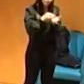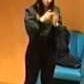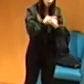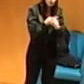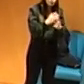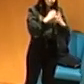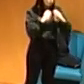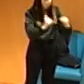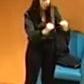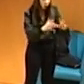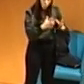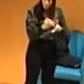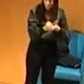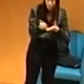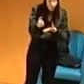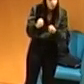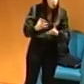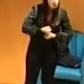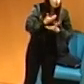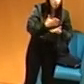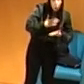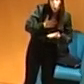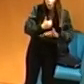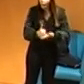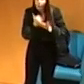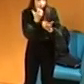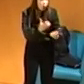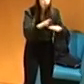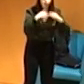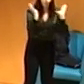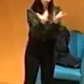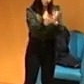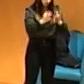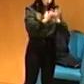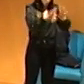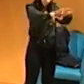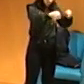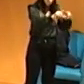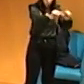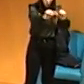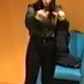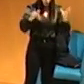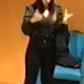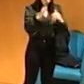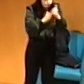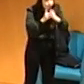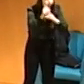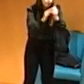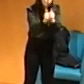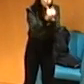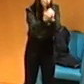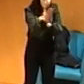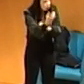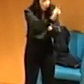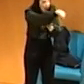seule, demander de l'aide, exprimer ses peurs. Nous étions une équipe autour d'elle à construire. On avait besoin d'elle, de leur